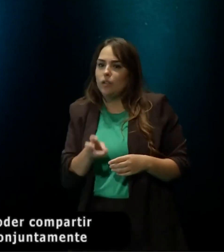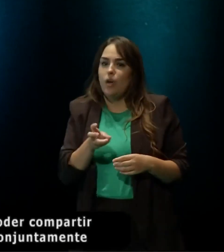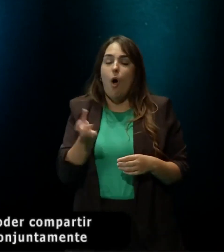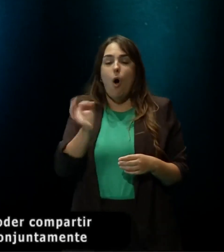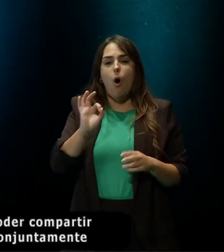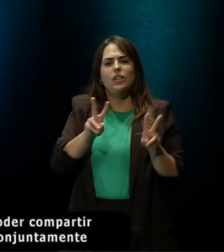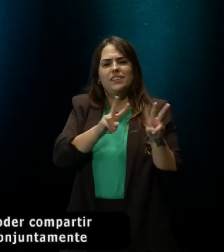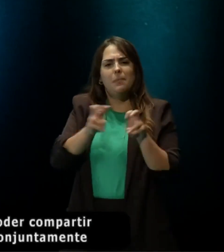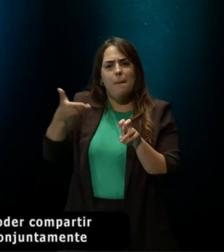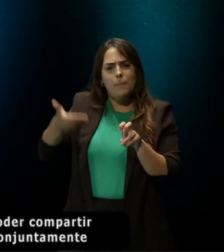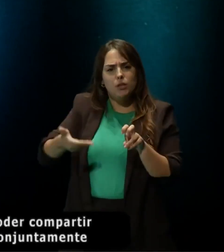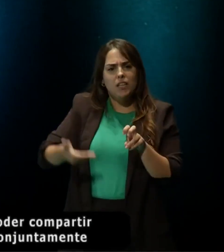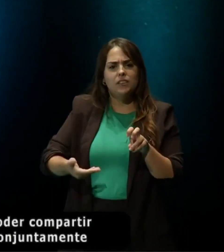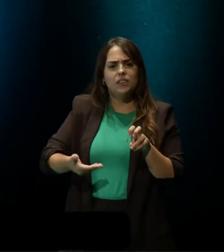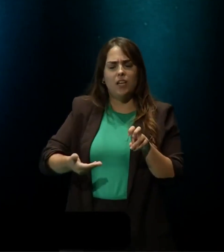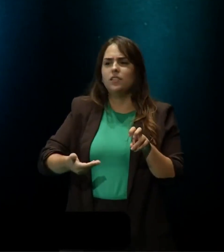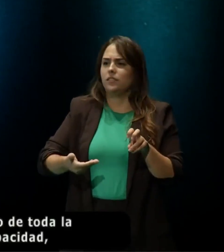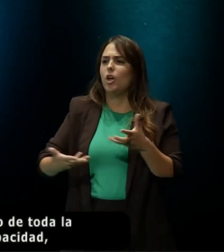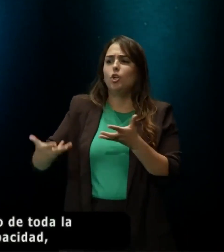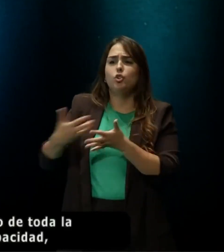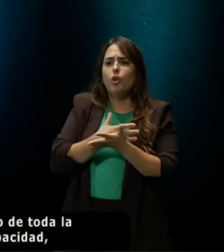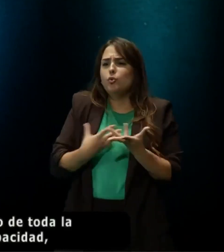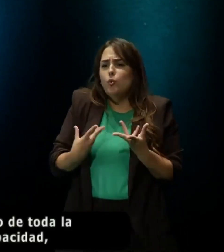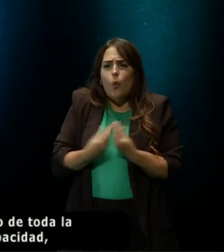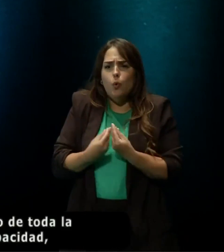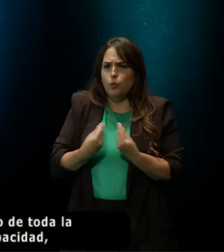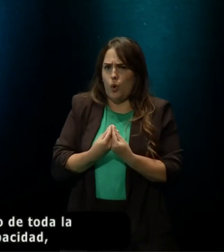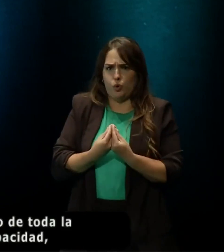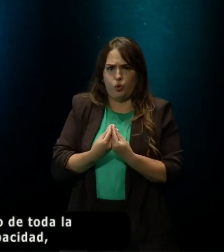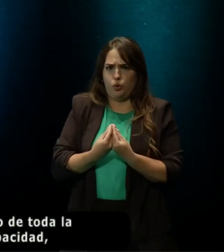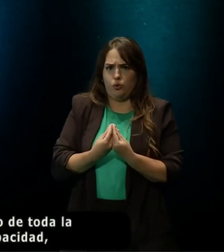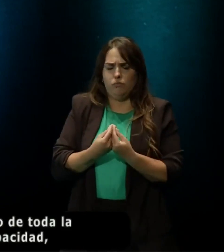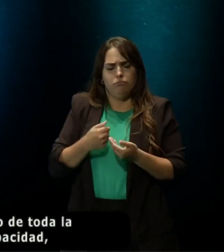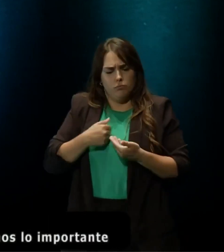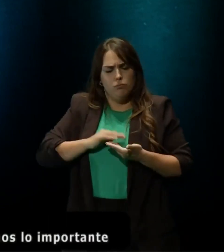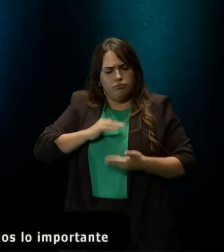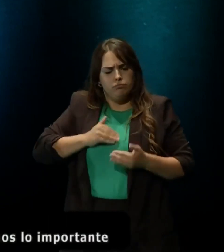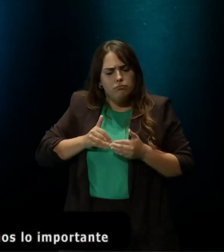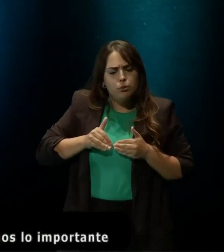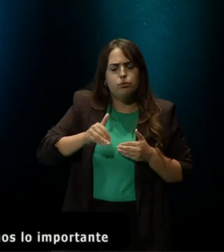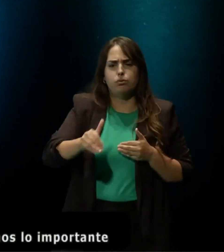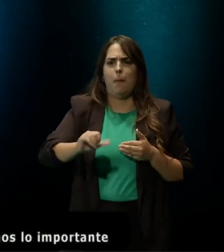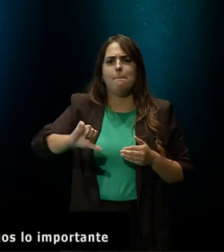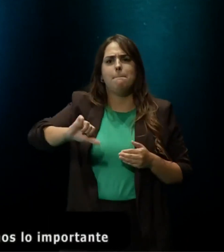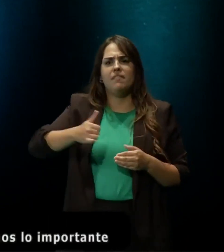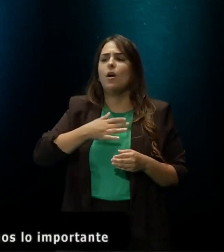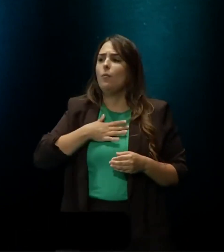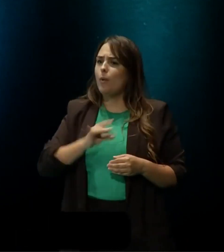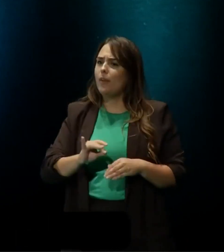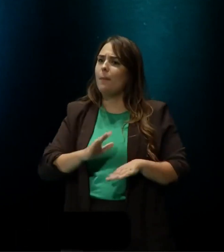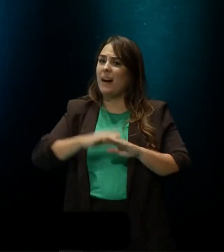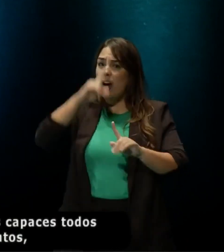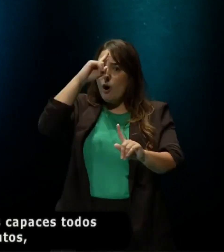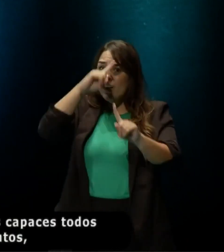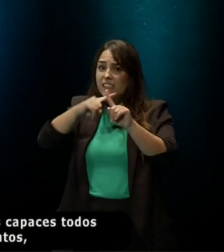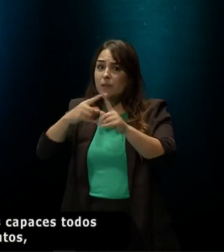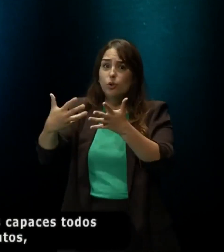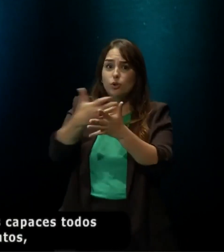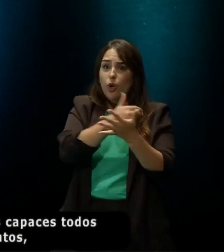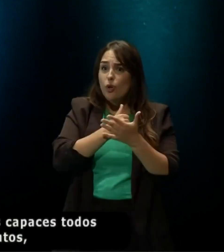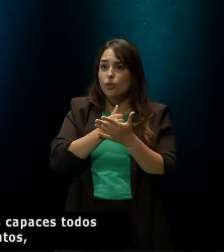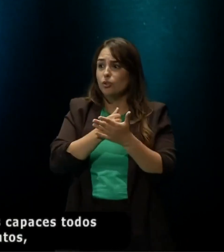lo importante y que seamos capaces todos juntos, que es lo que nos va a permitir llegar a cumplir los objetivos, que todos